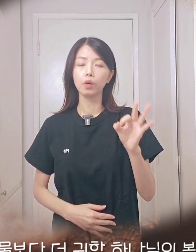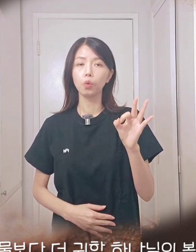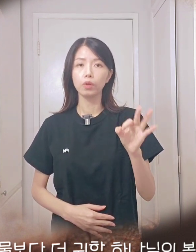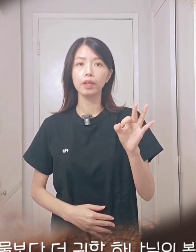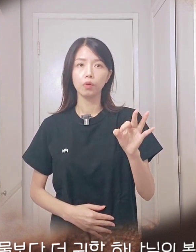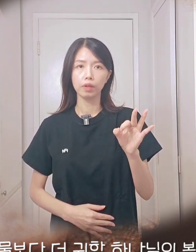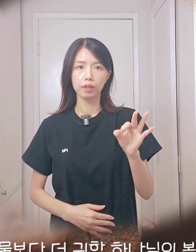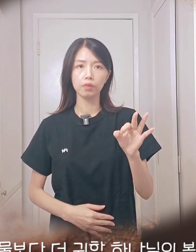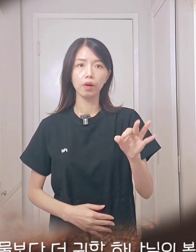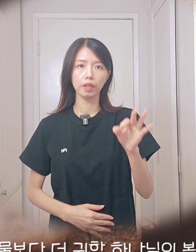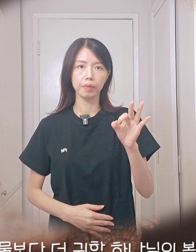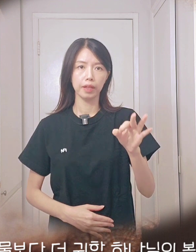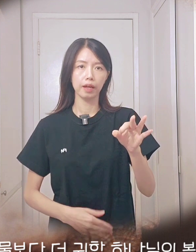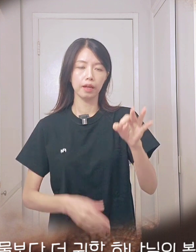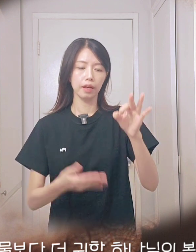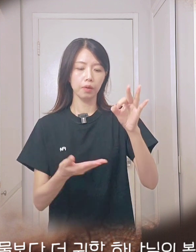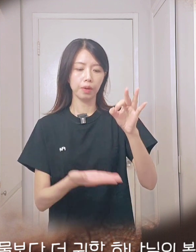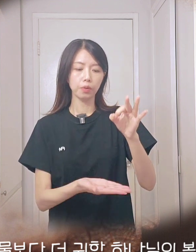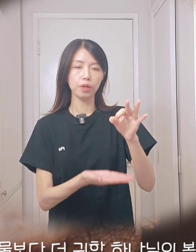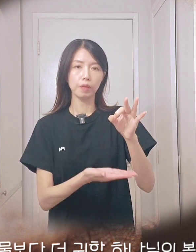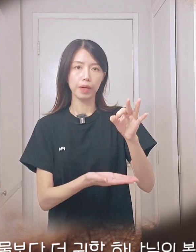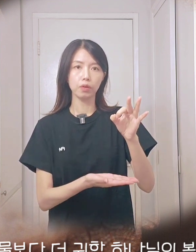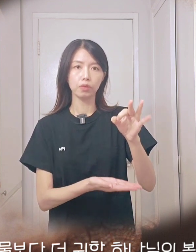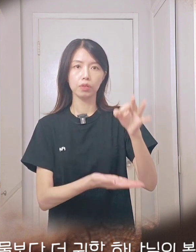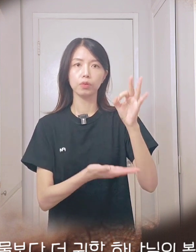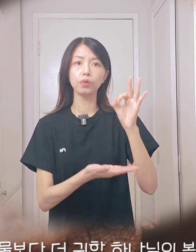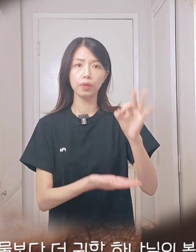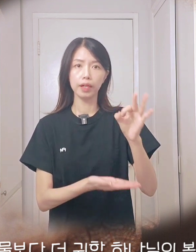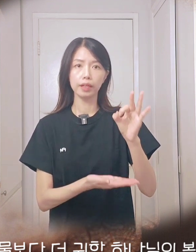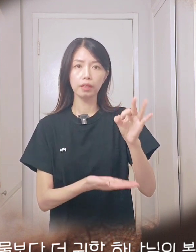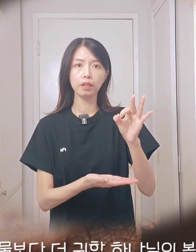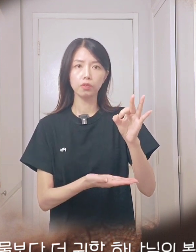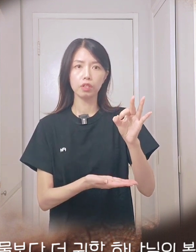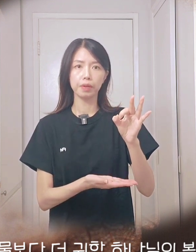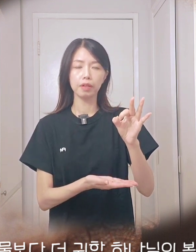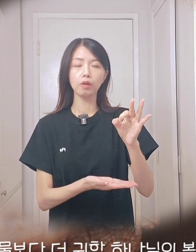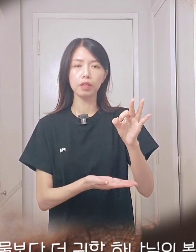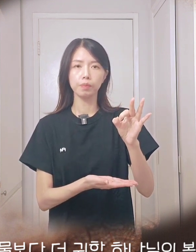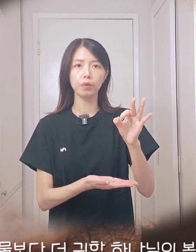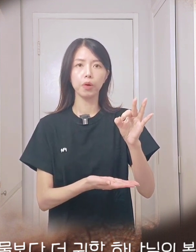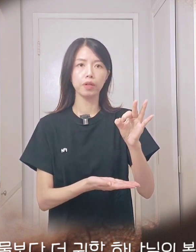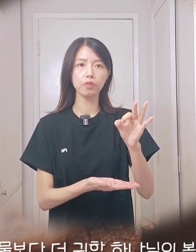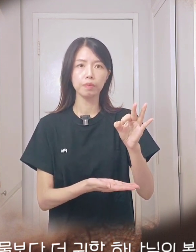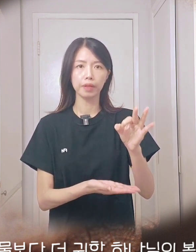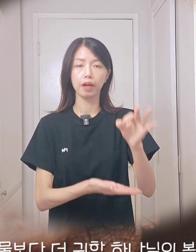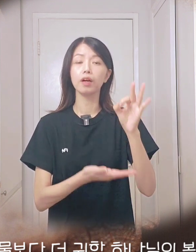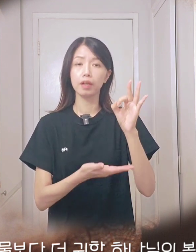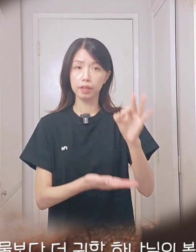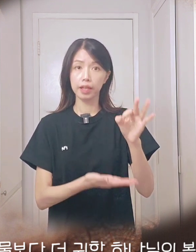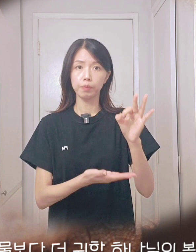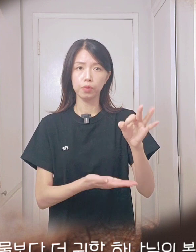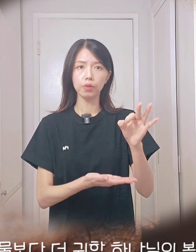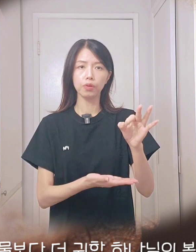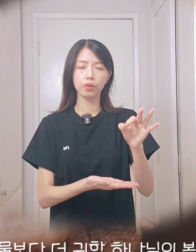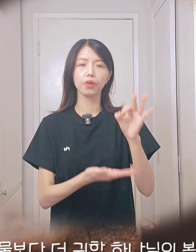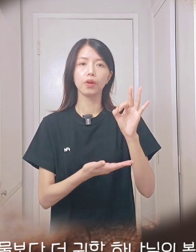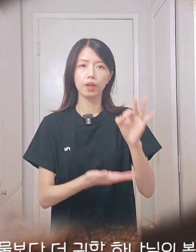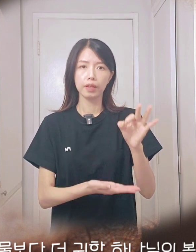붙여주시면 돈이라고 하는 뜻의 수어가 됩니다. 왼손 이렇게 받쳐주시고 살짝 흔들어 주시면서 재물 표현해 주시면 돼요.